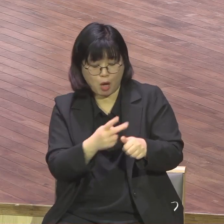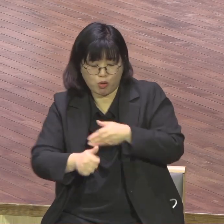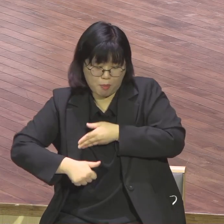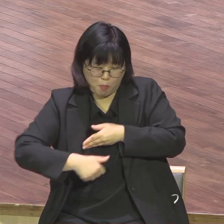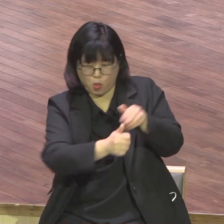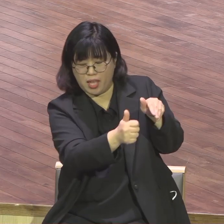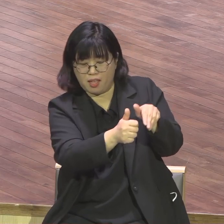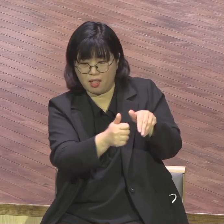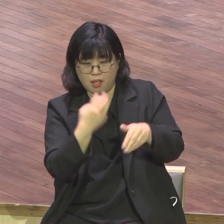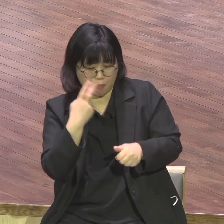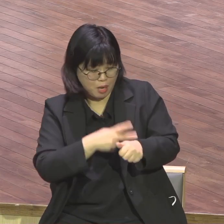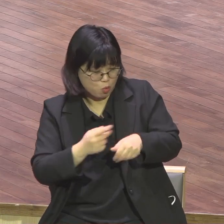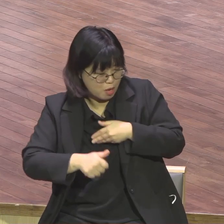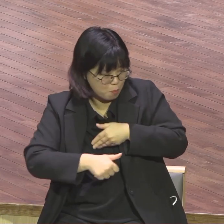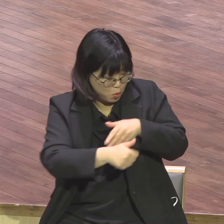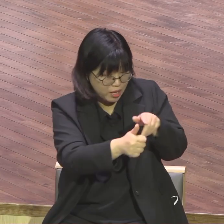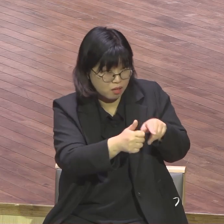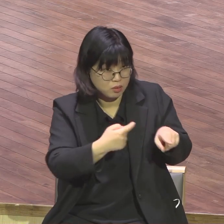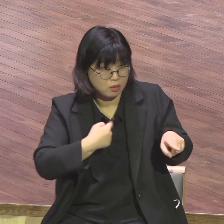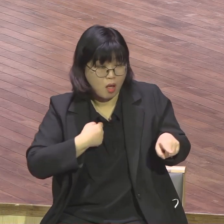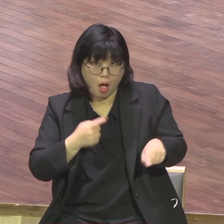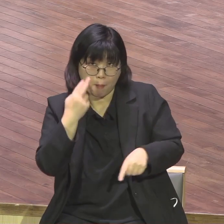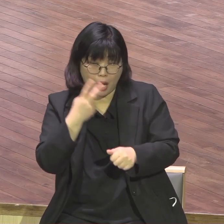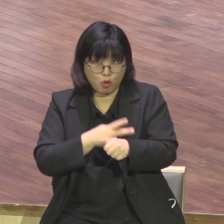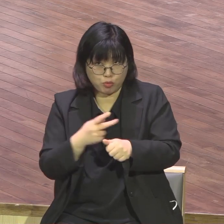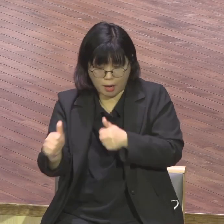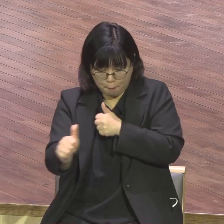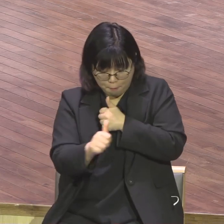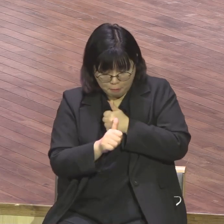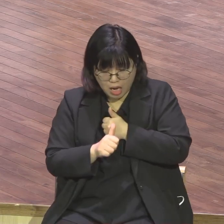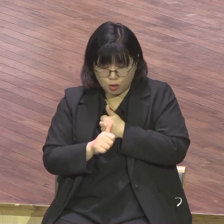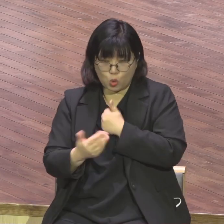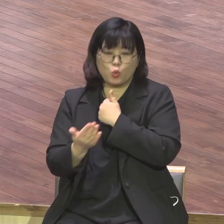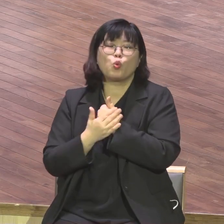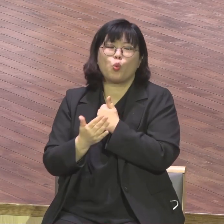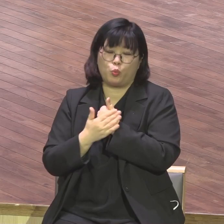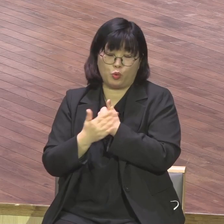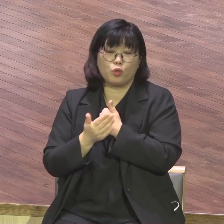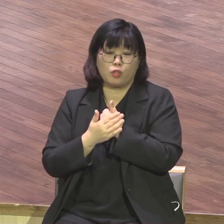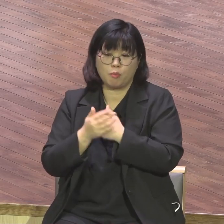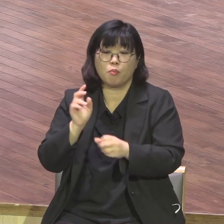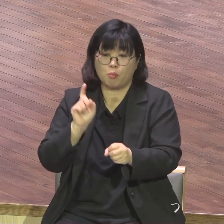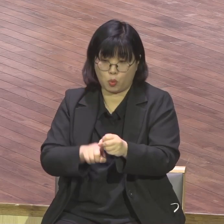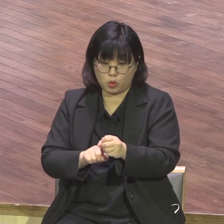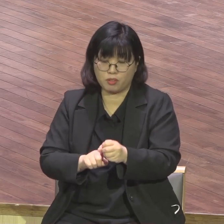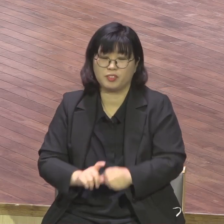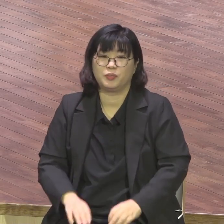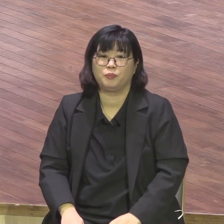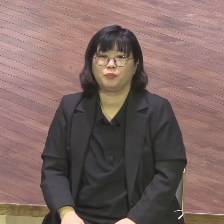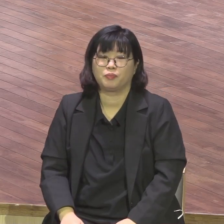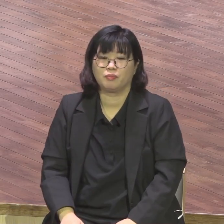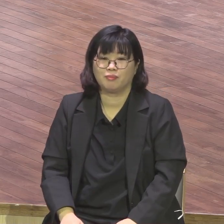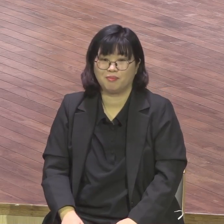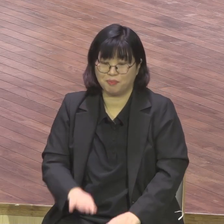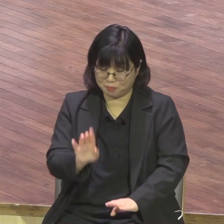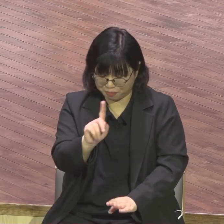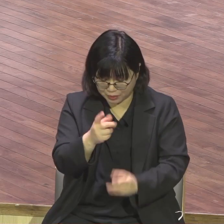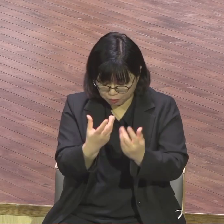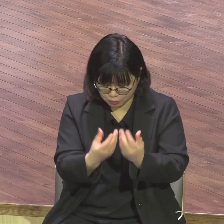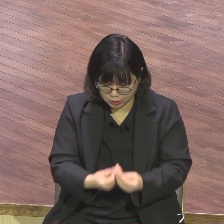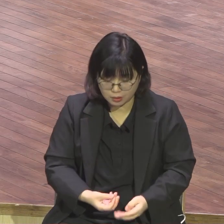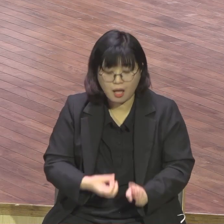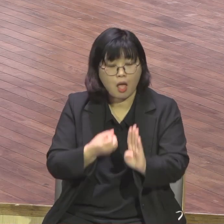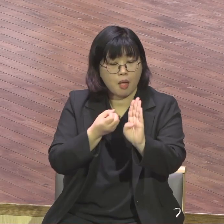돕는 사역이에요. 예, 이 빌립보 교회가 성기원금을 가지고 주면 그걸 가지고